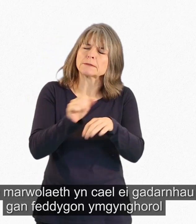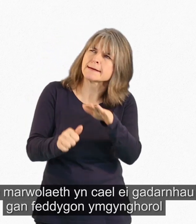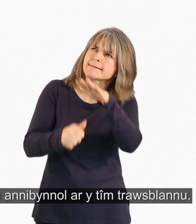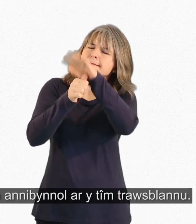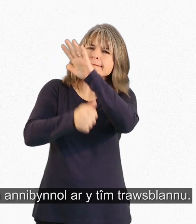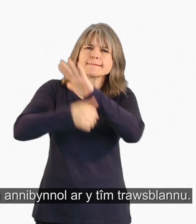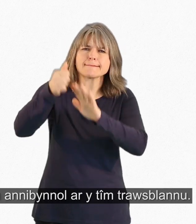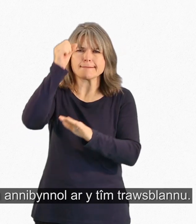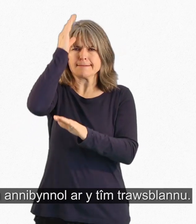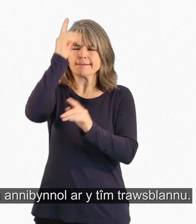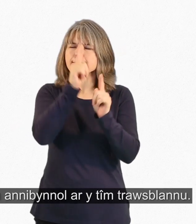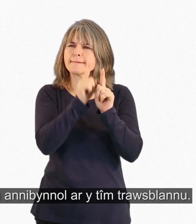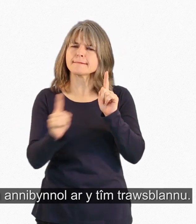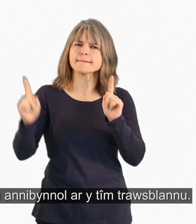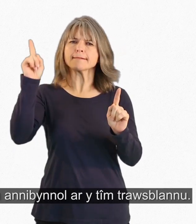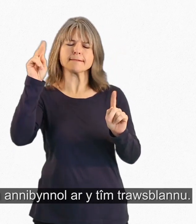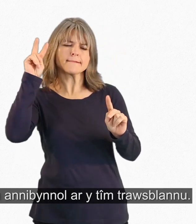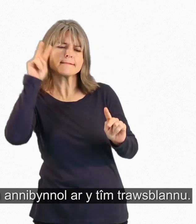sy'n anebynol ar tîm traws blannu.